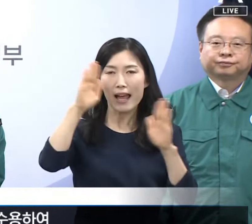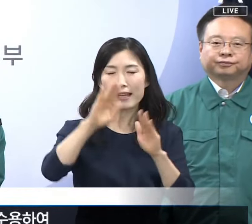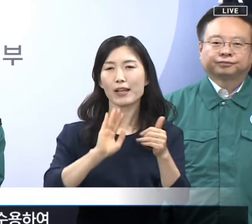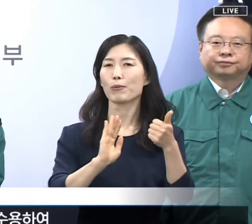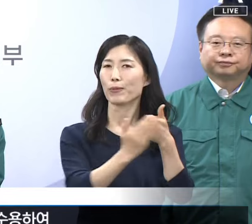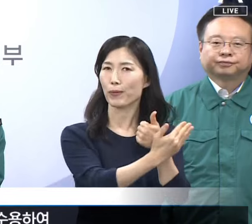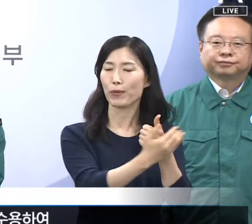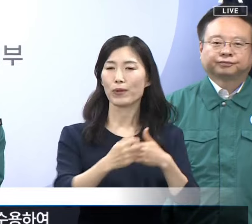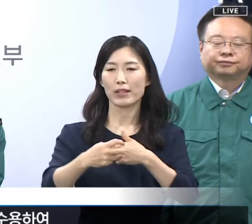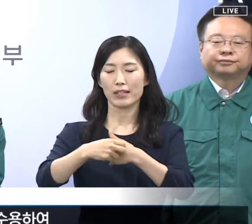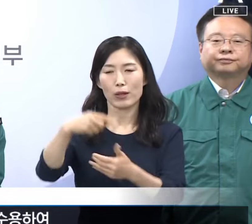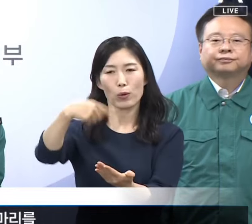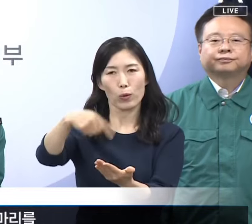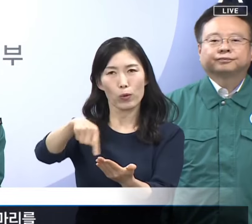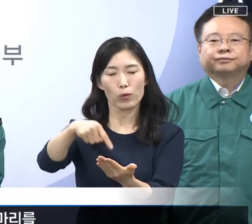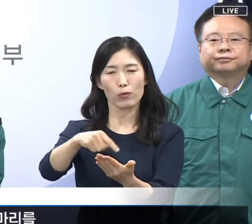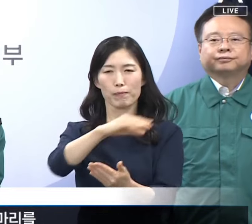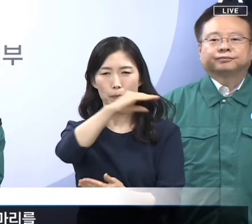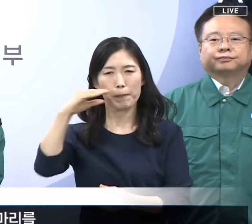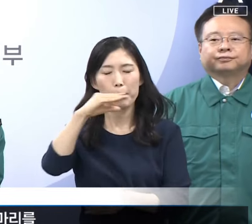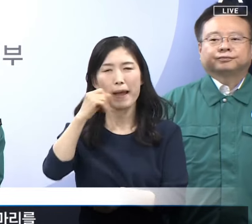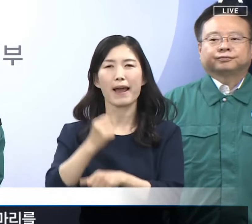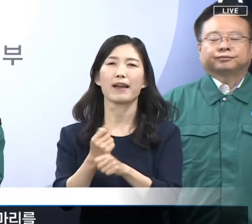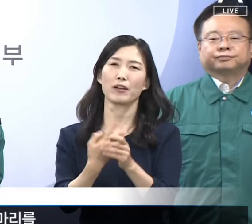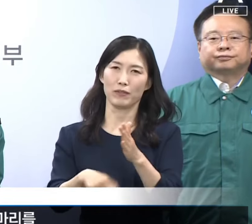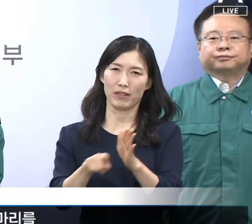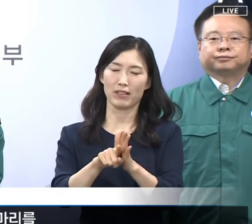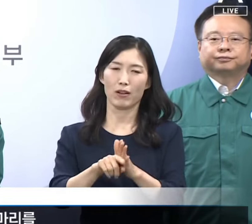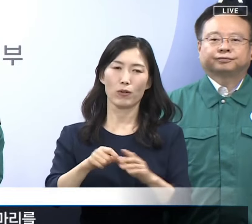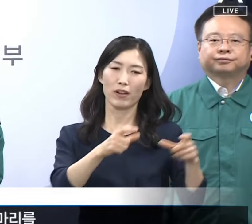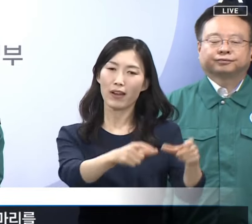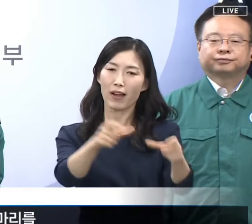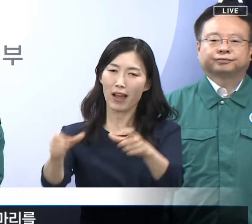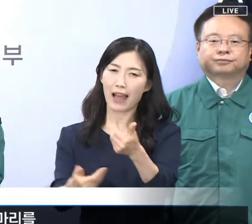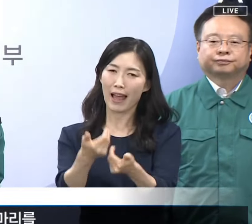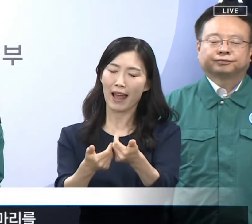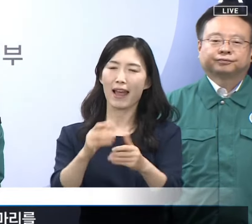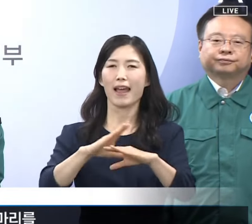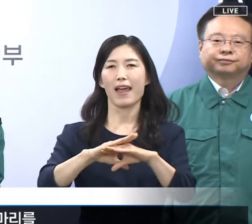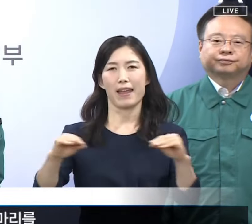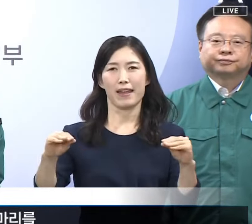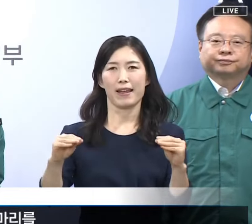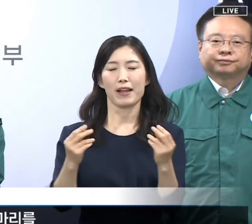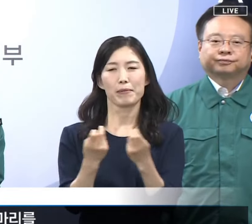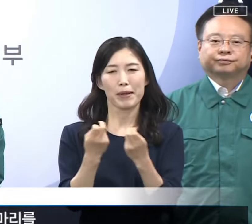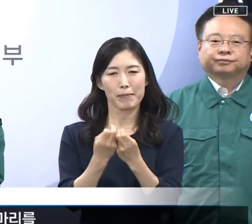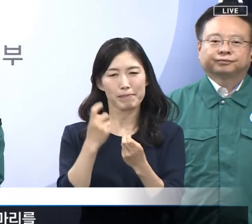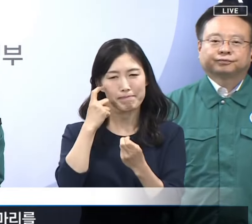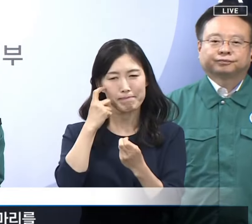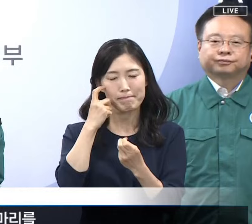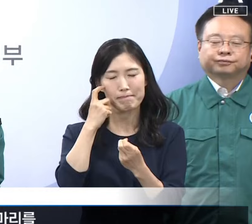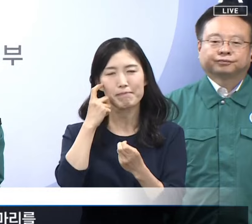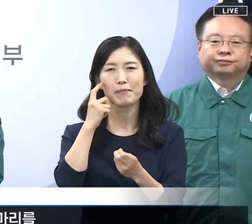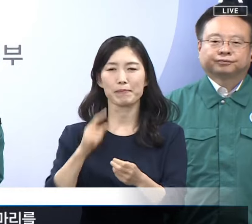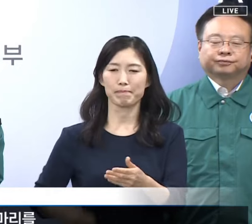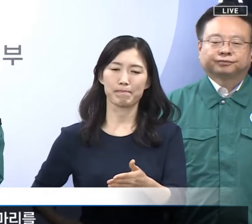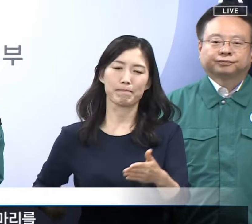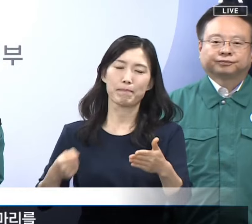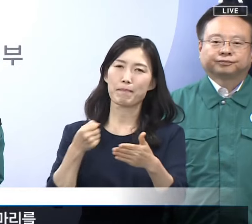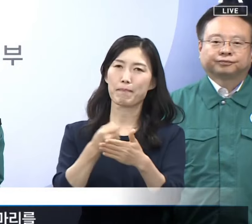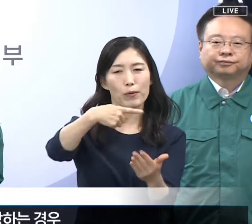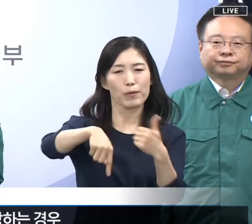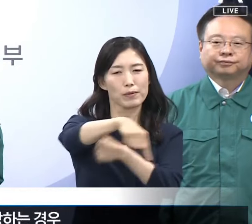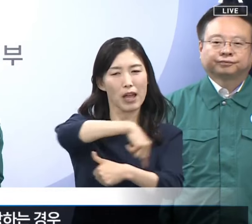의교 화되어 의료 현장의 갈등을 해결해 나가는 하나의 실마리를 마련하고자 결단을